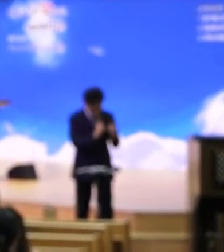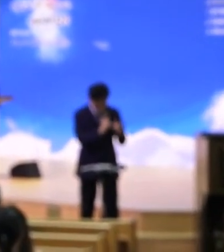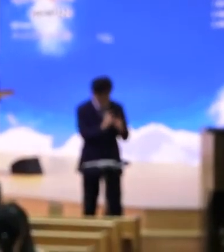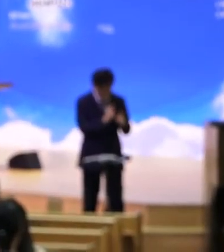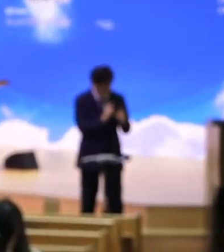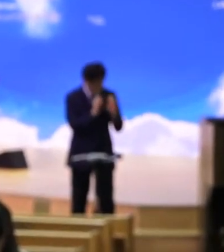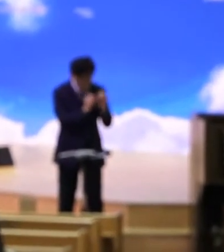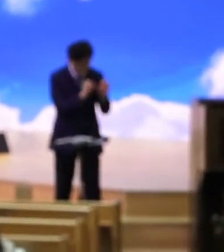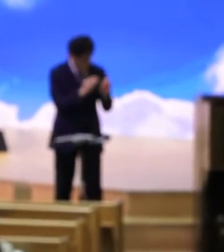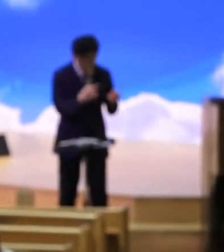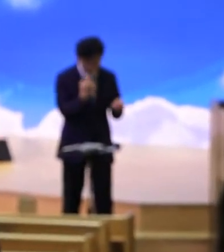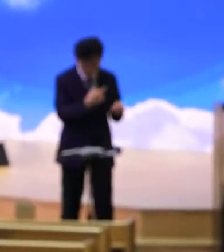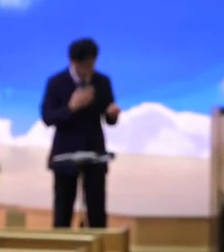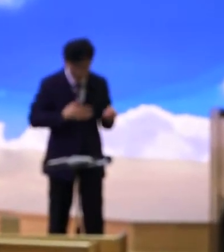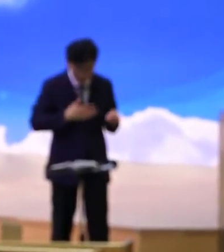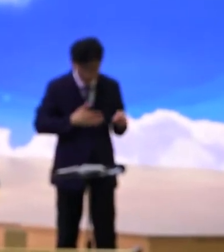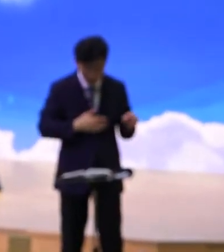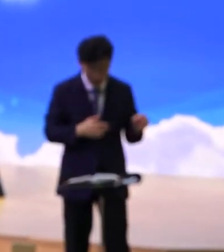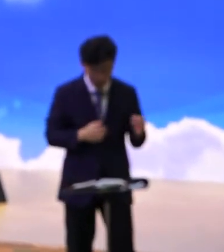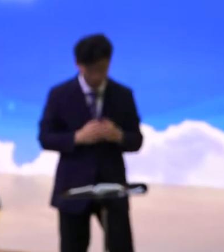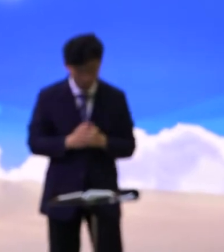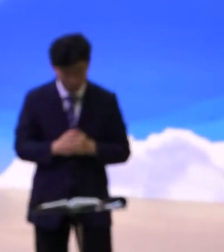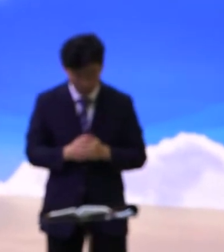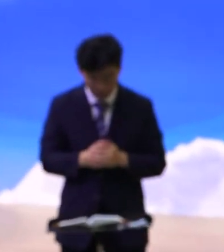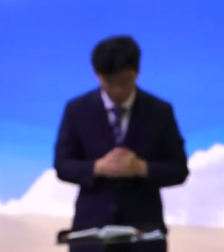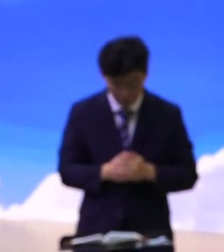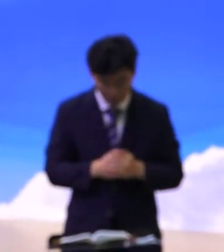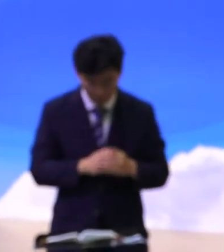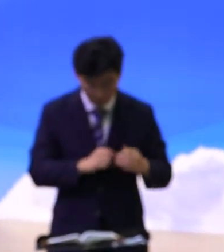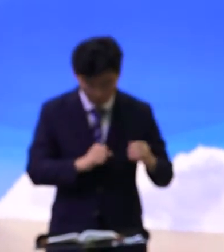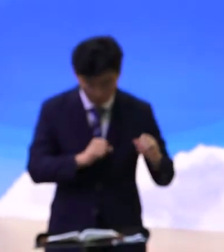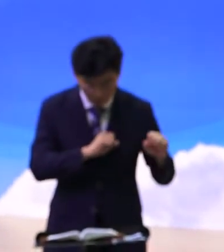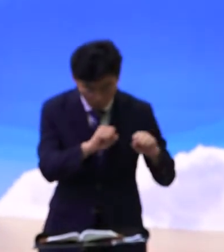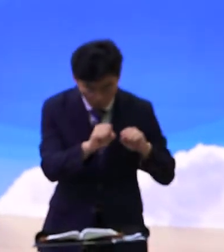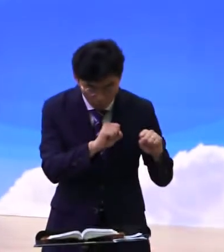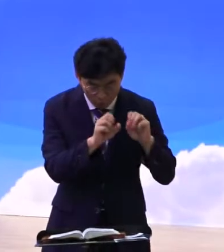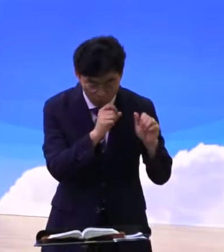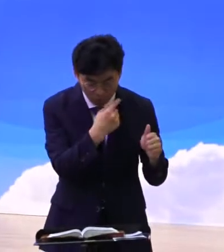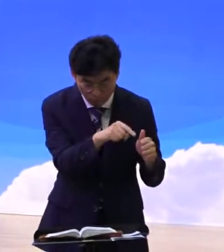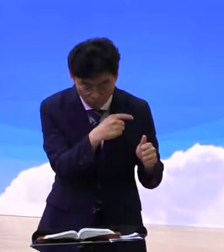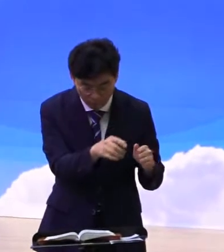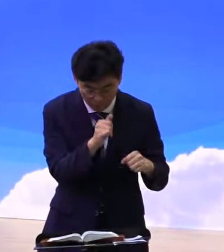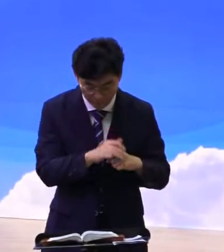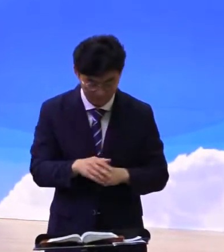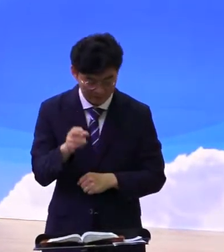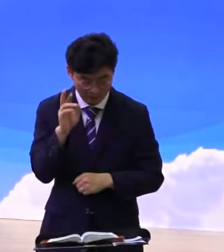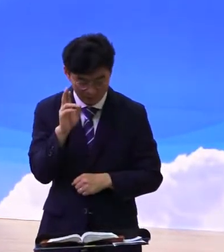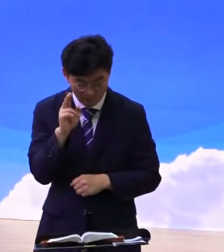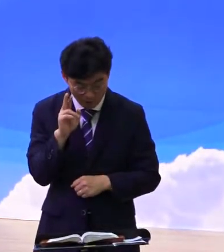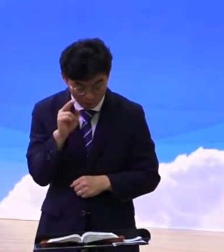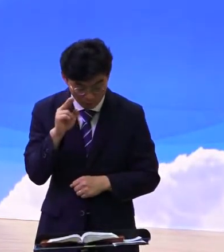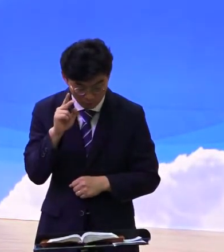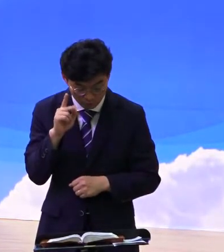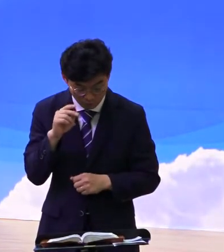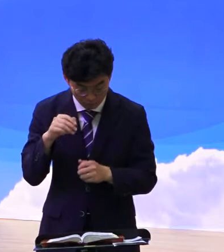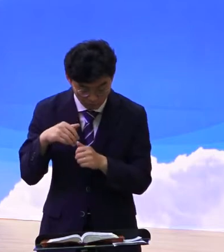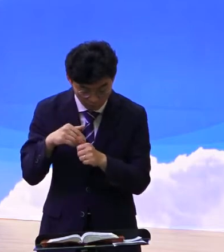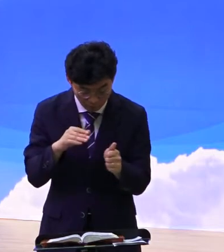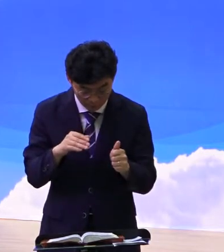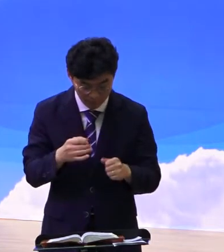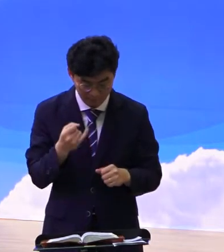알고 거기도 가서 무리를 움직여 소동하게 하거늘 형제들이 곧 바울을 내보내어 바다까지